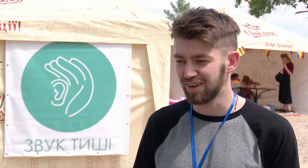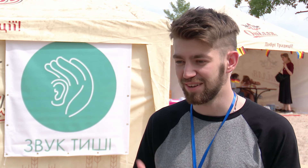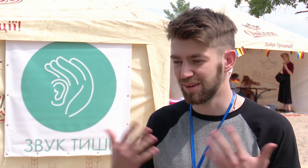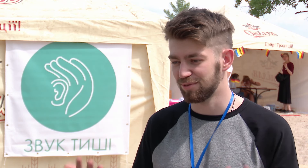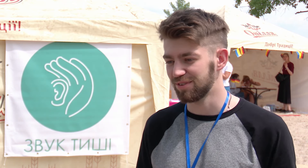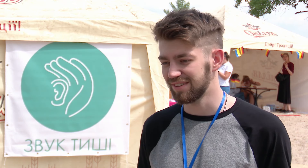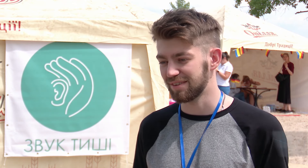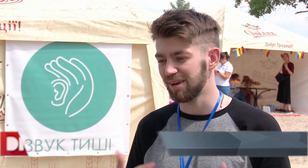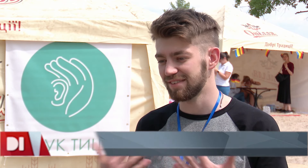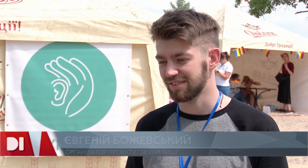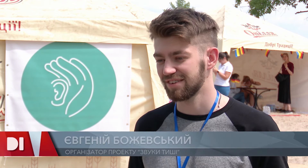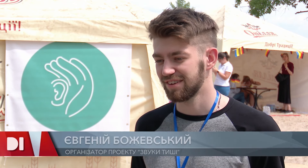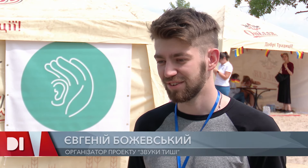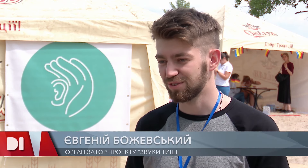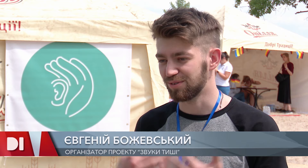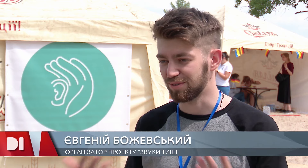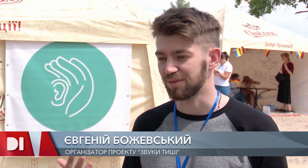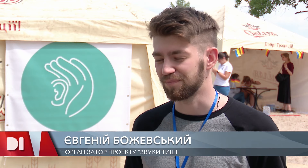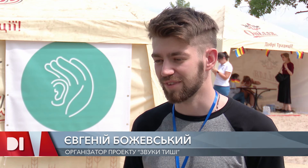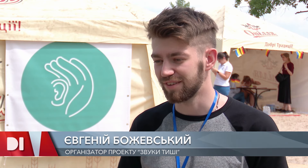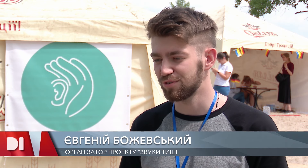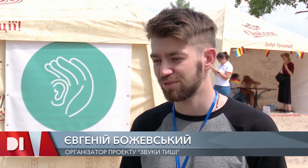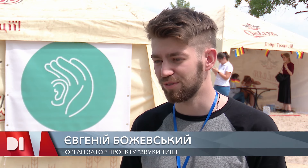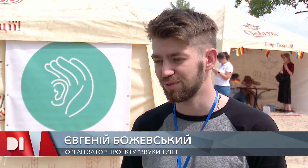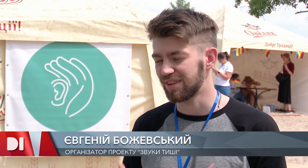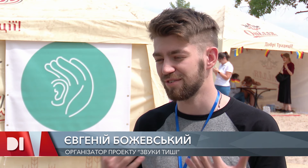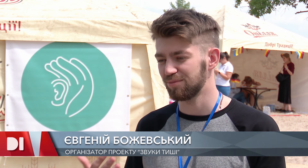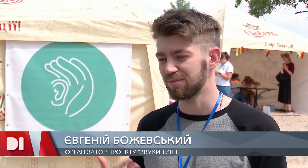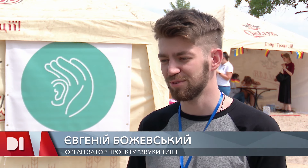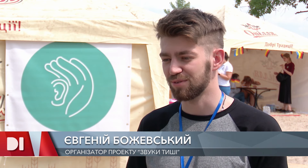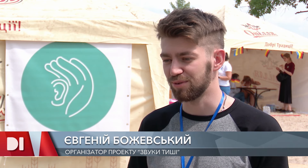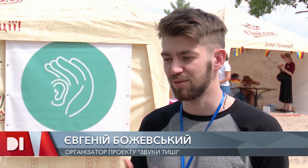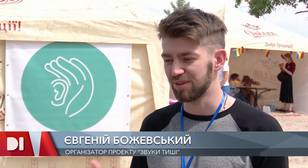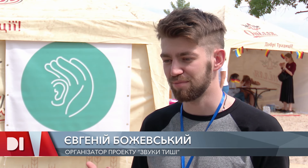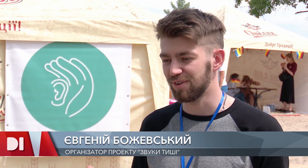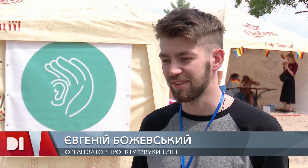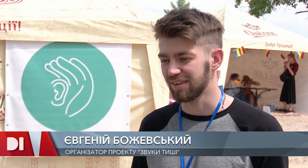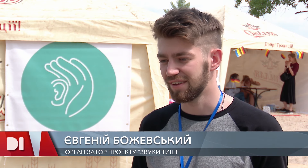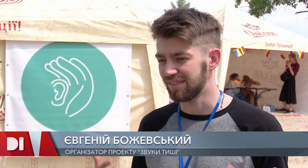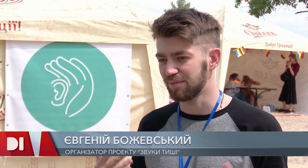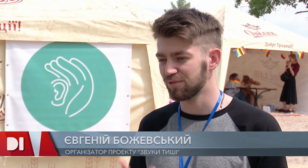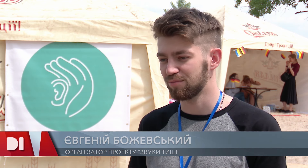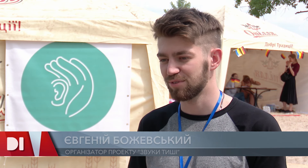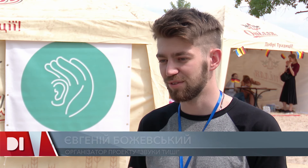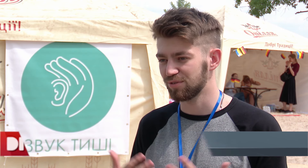фестивалі, нам донести цей меседж, що нечуючі люди теж люблять музику і люблять співати. І це може бути дуже